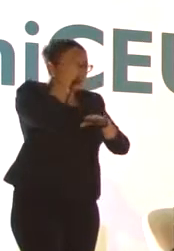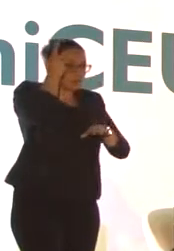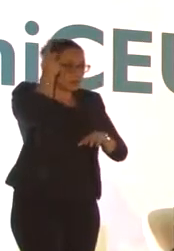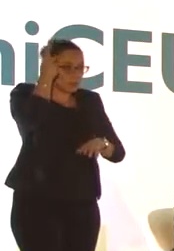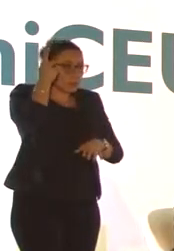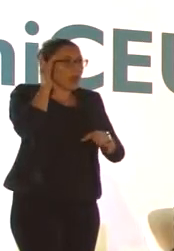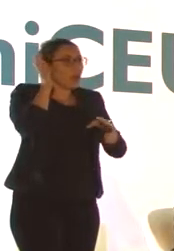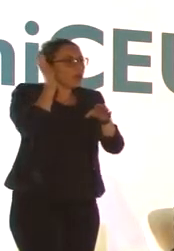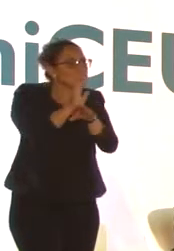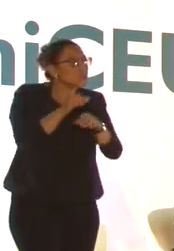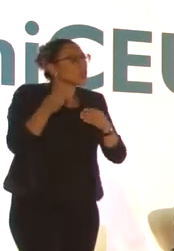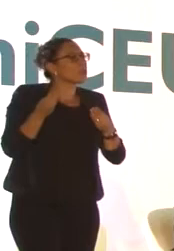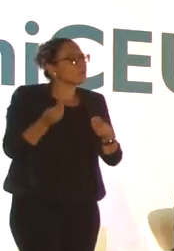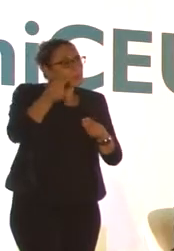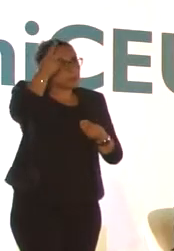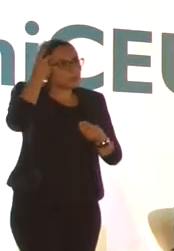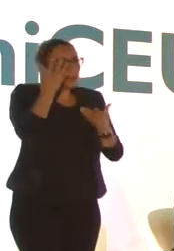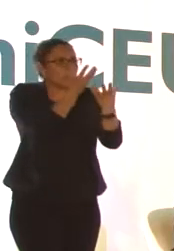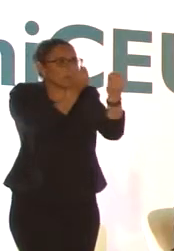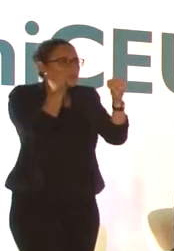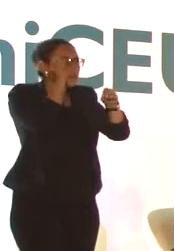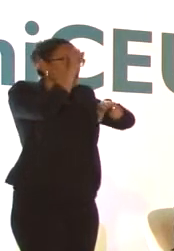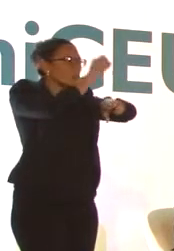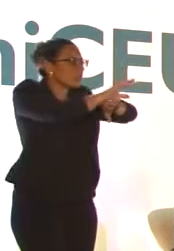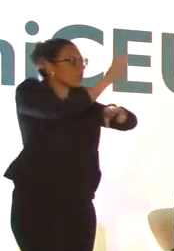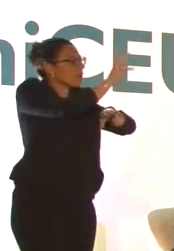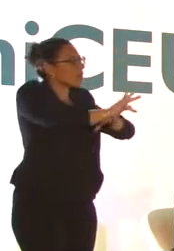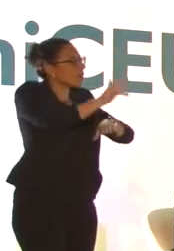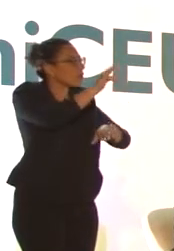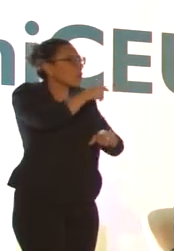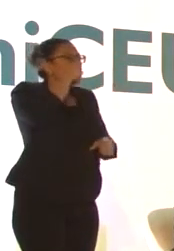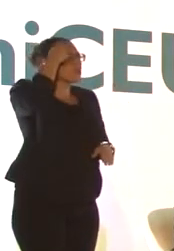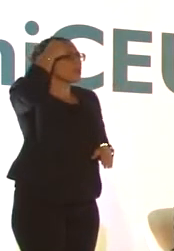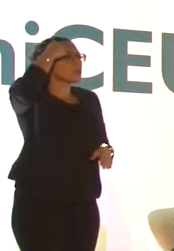diploma universitário numa universidade de qualidade